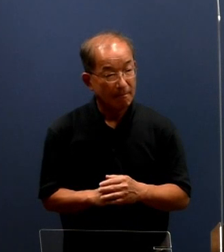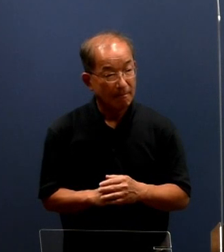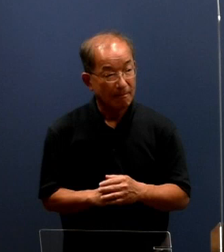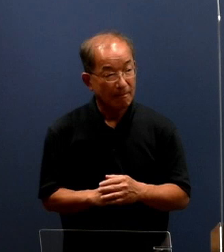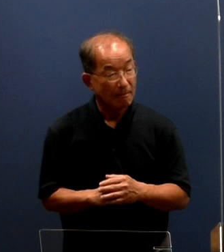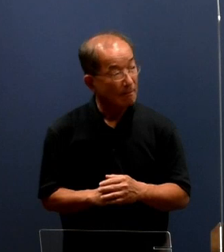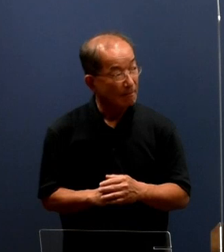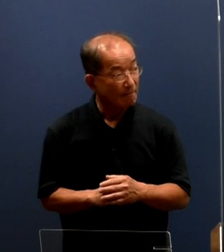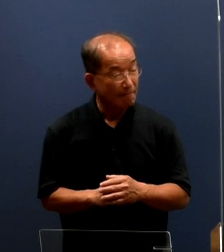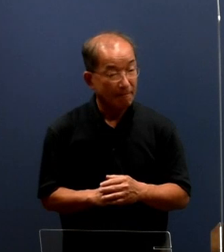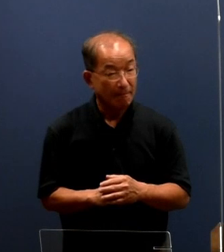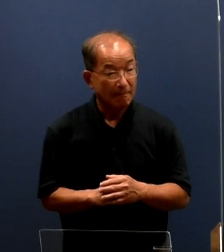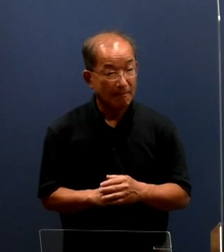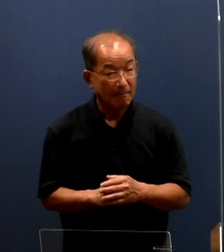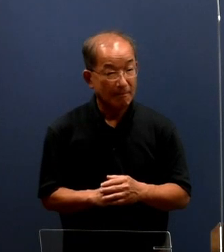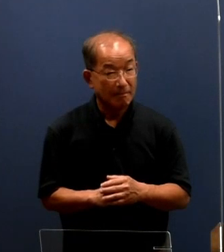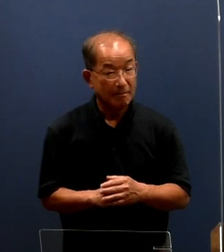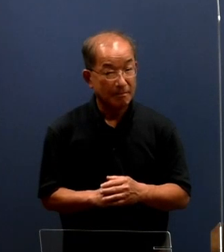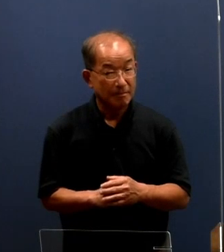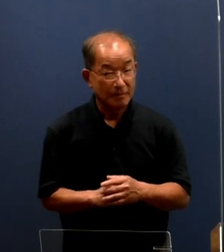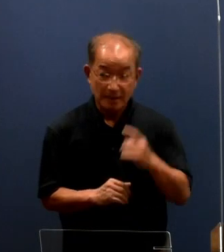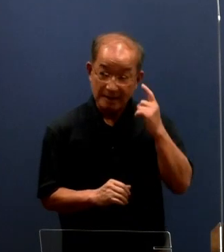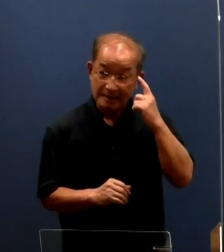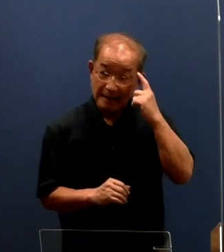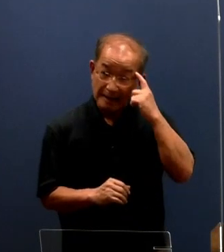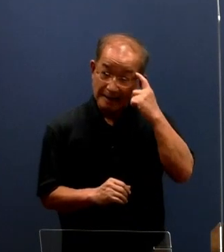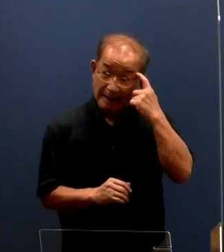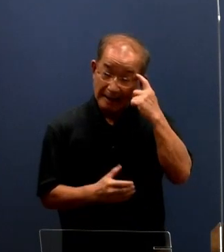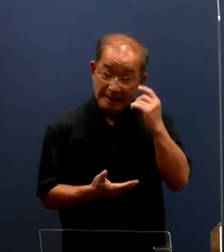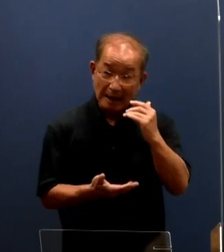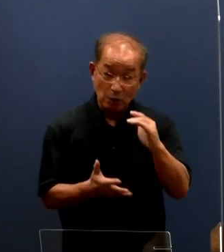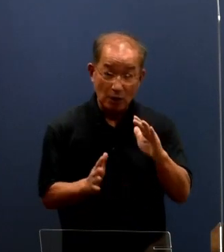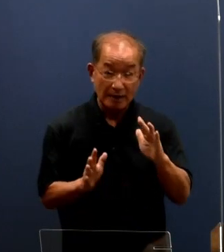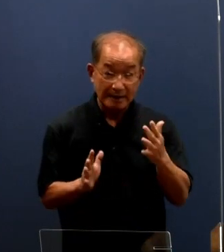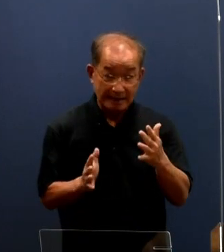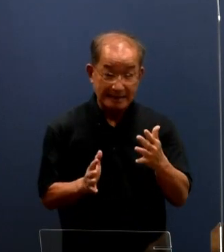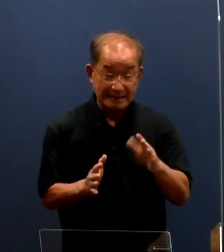すいません、あの考えたことが今のところない。